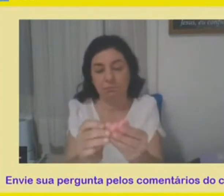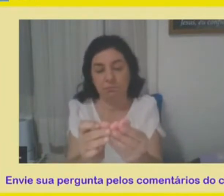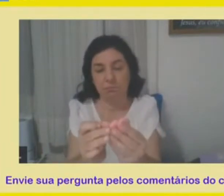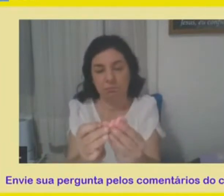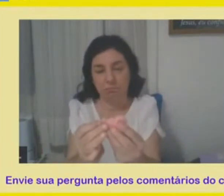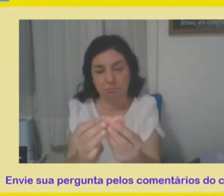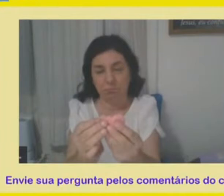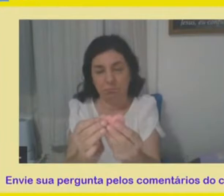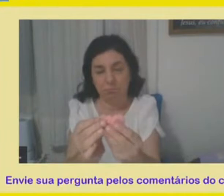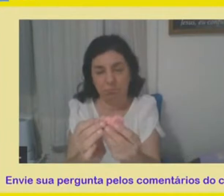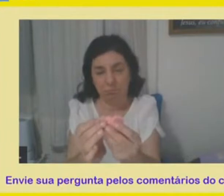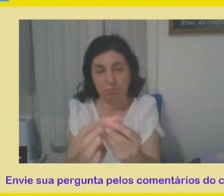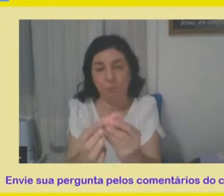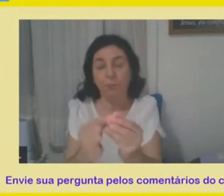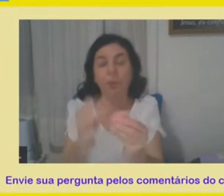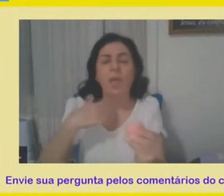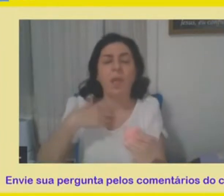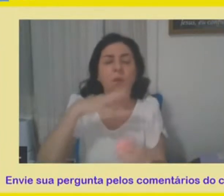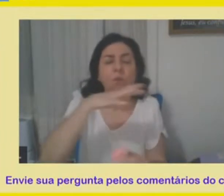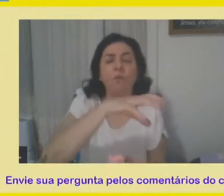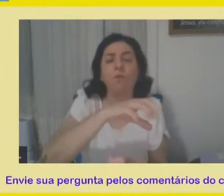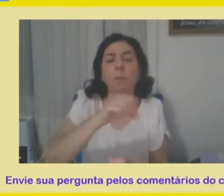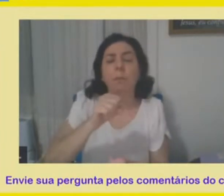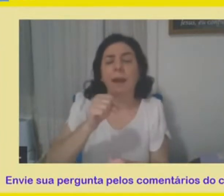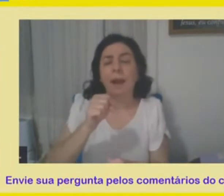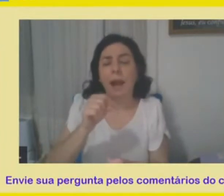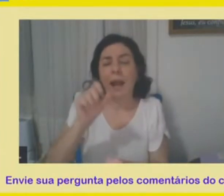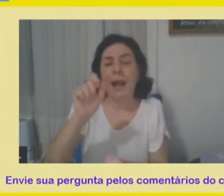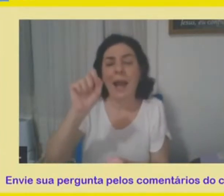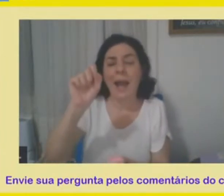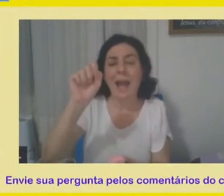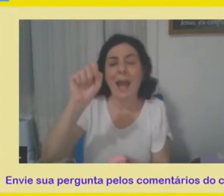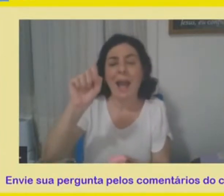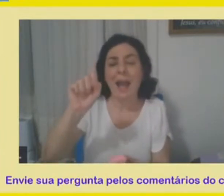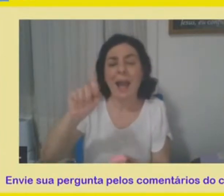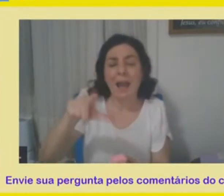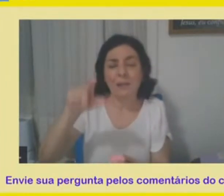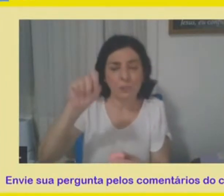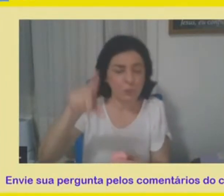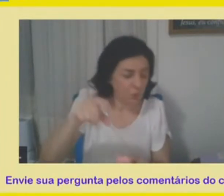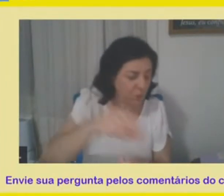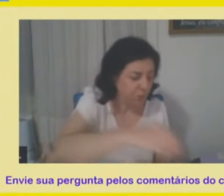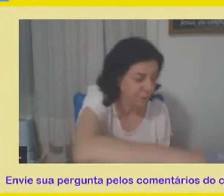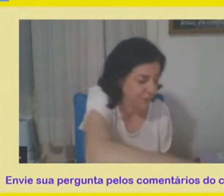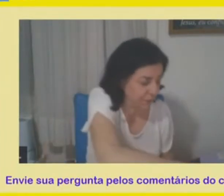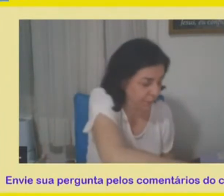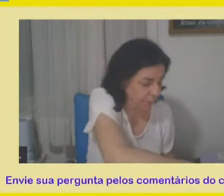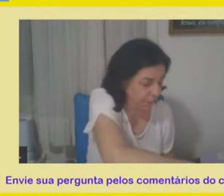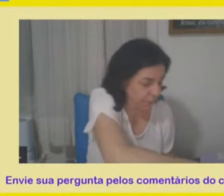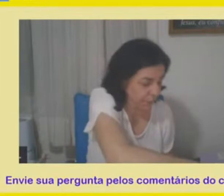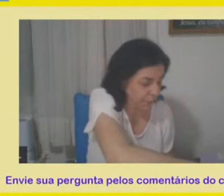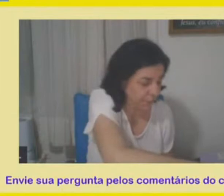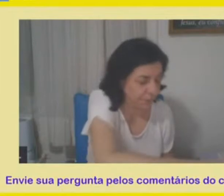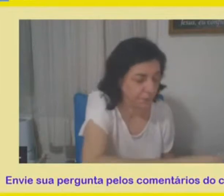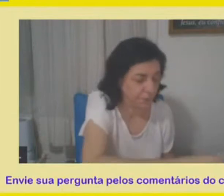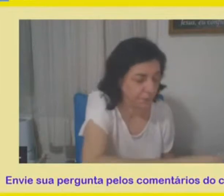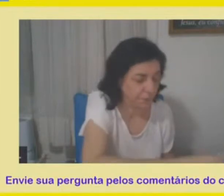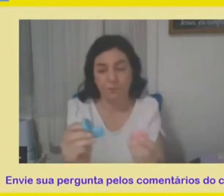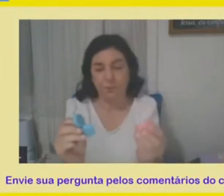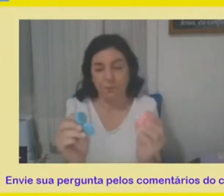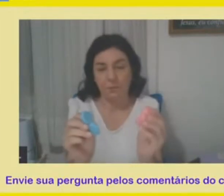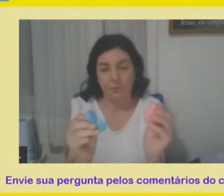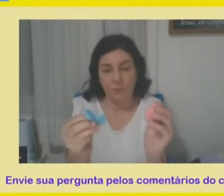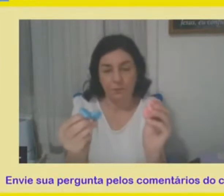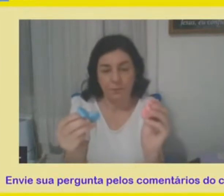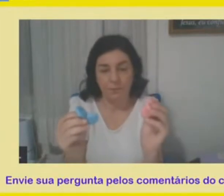Também, olha aqui, ó. Nós temos 3 rosas. 3 bolinhas rosas. Agora eu vou pegar azul.